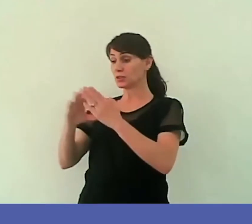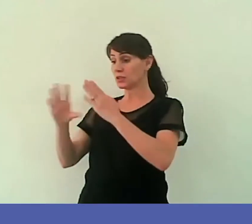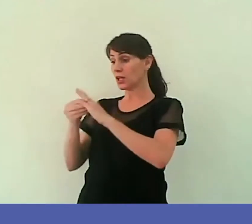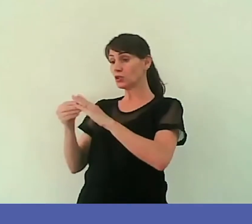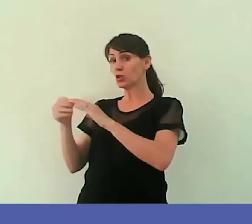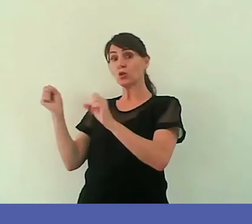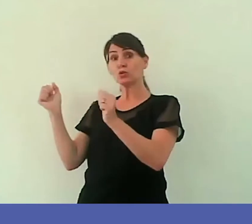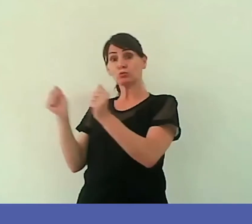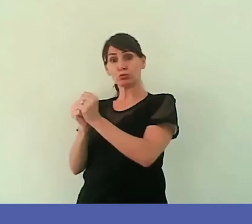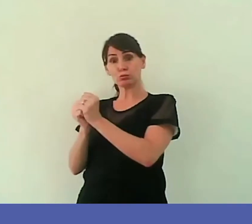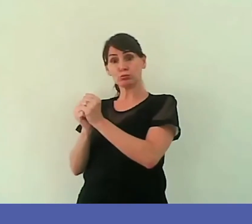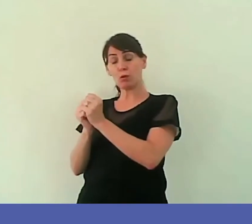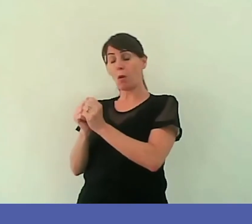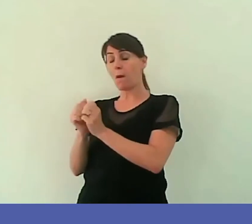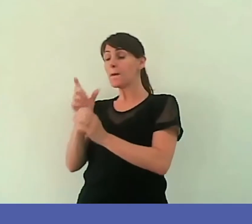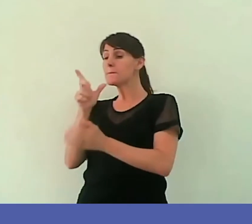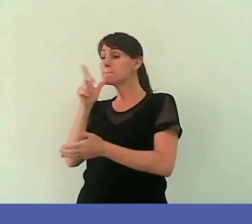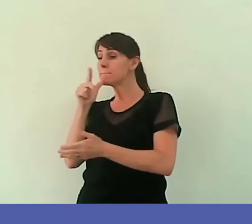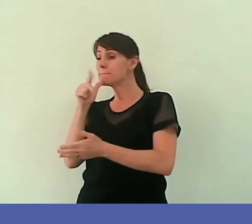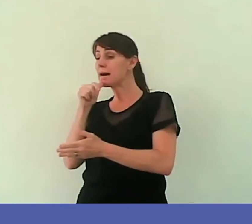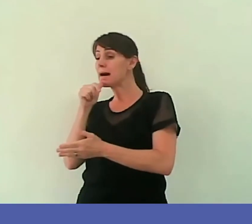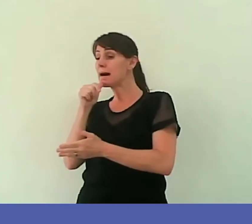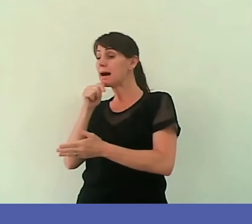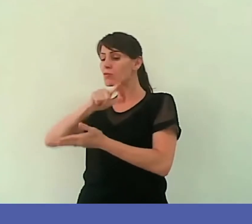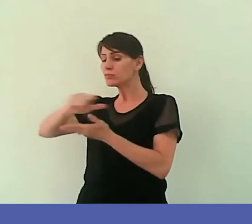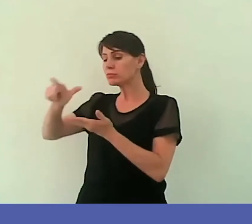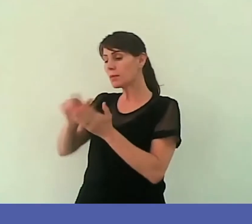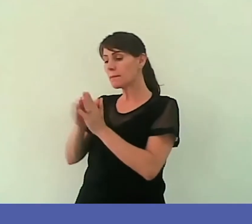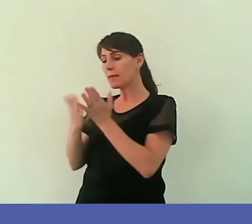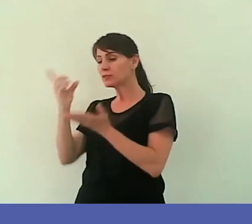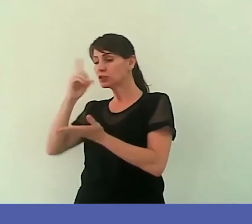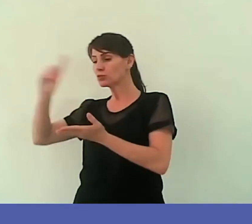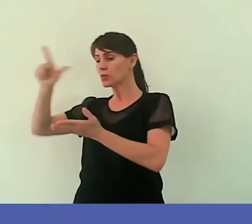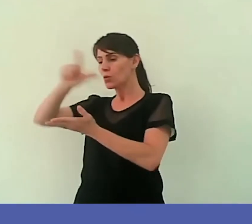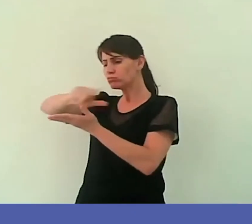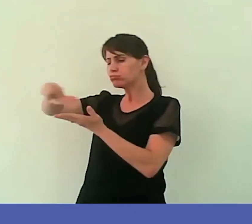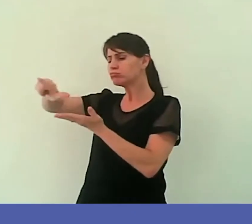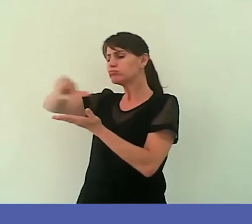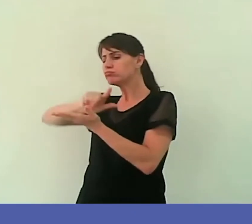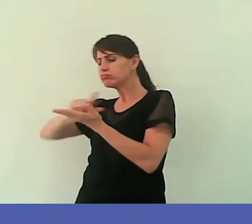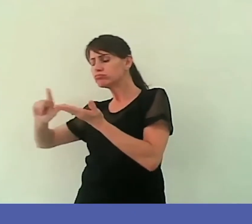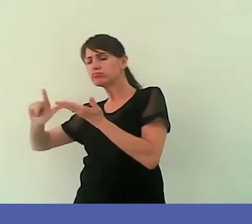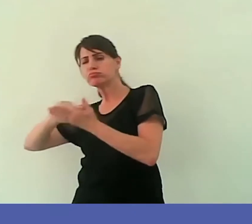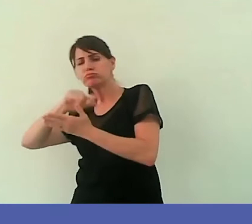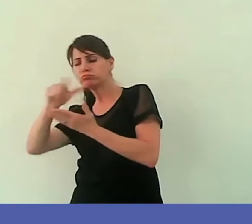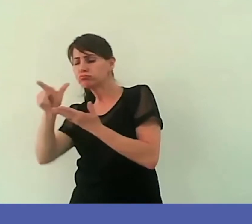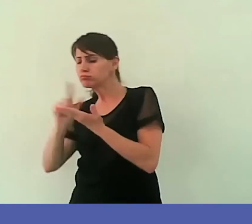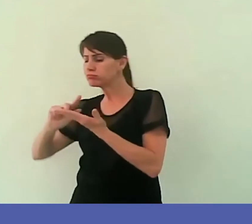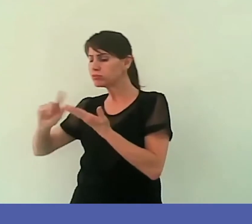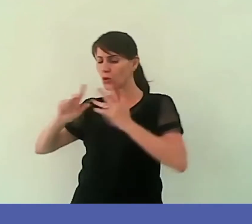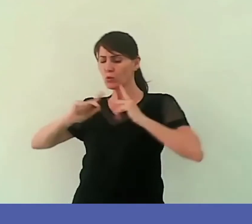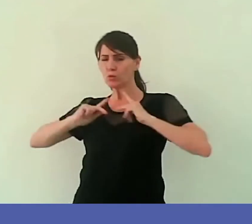pela palavra, e a palavra está mudando a nossa natureza